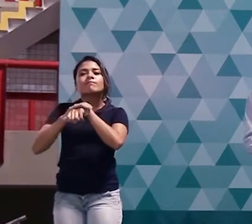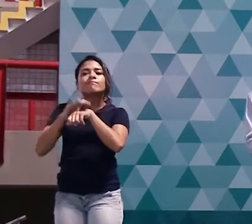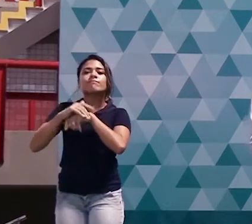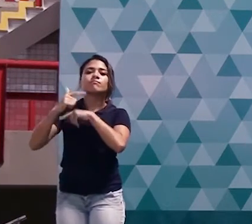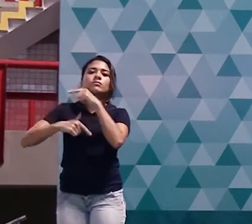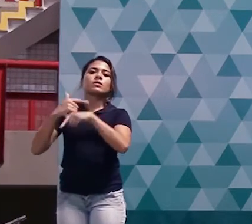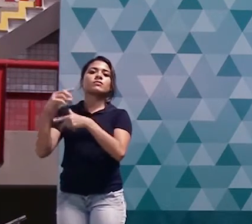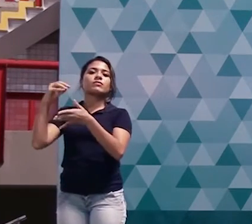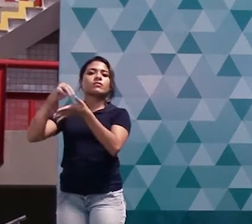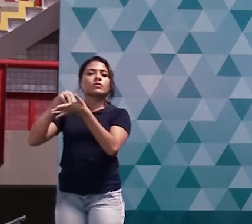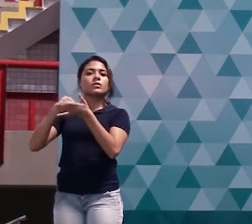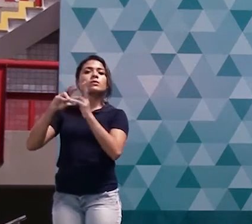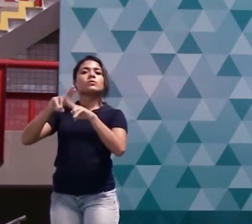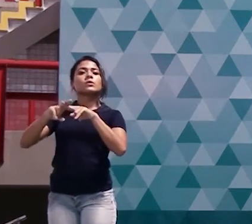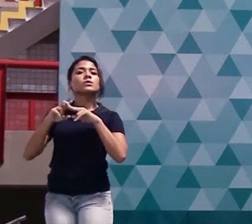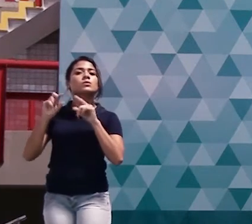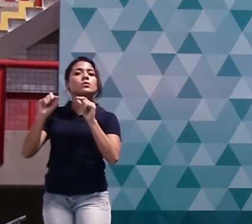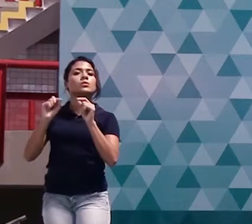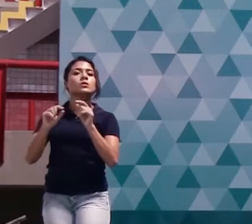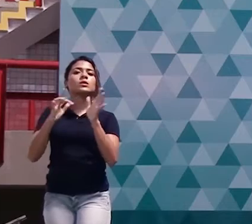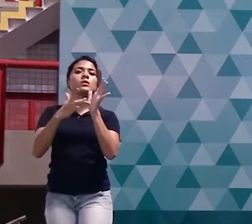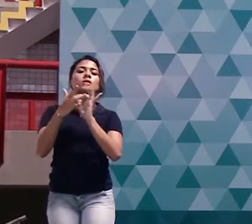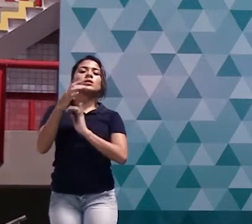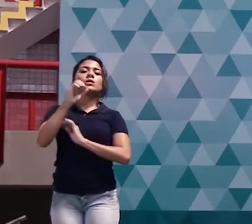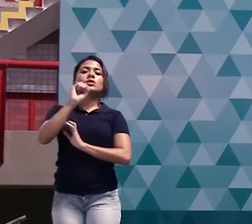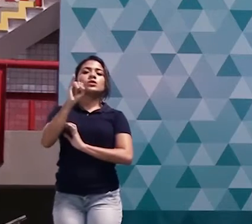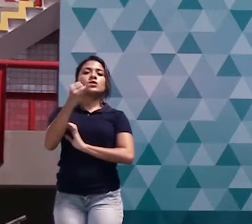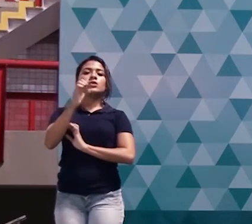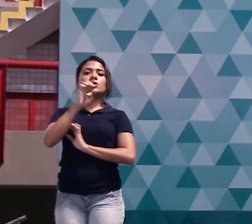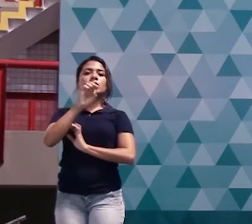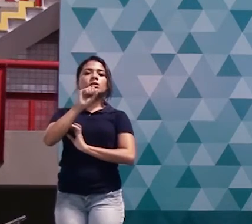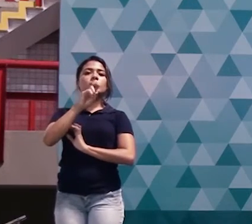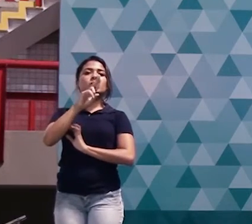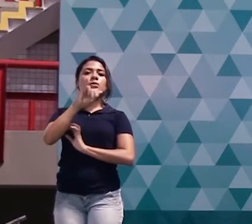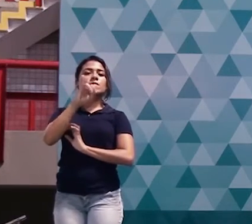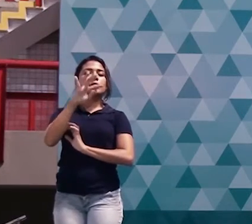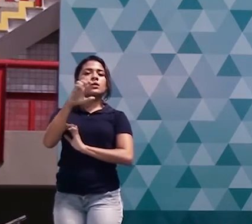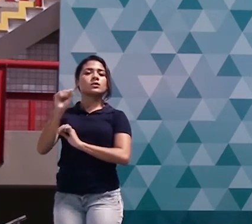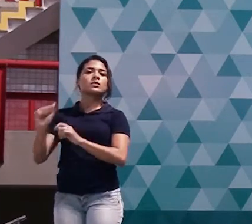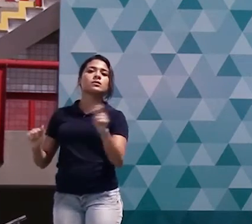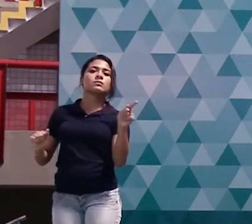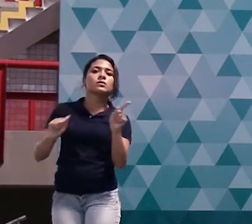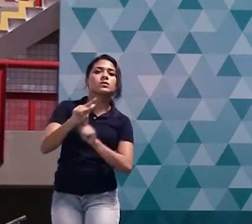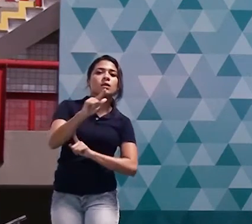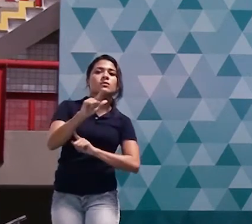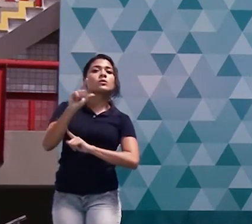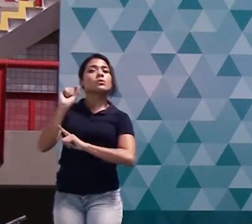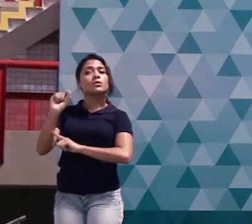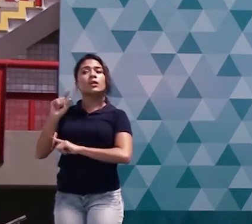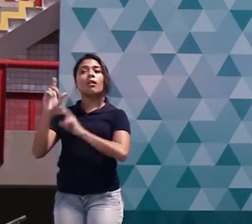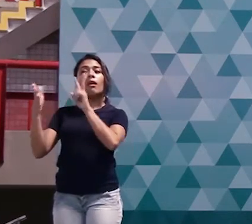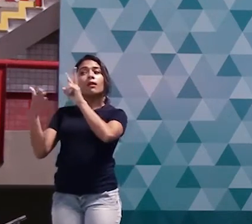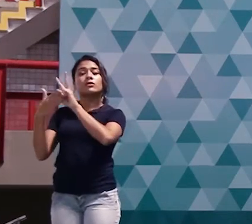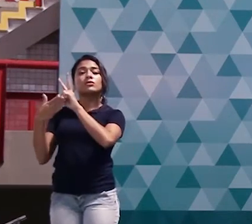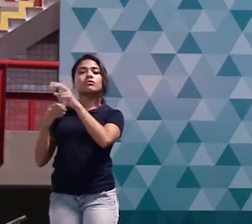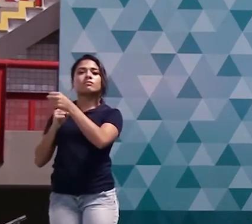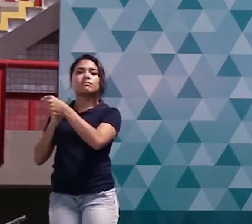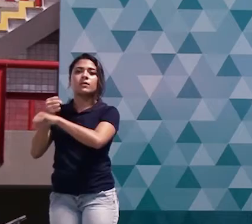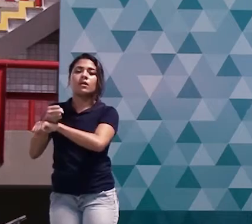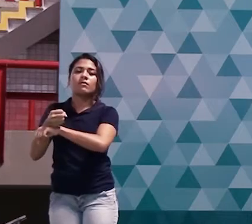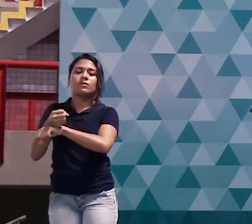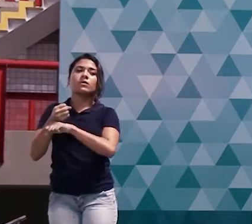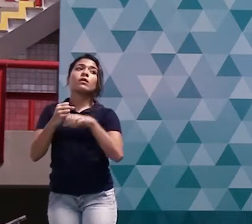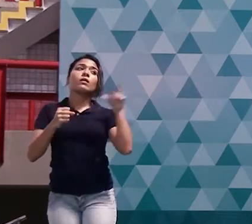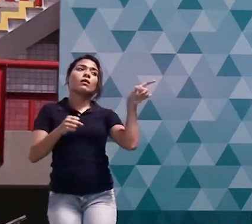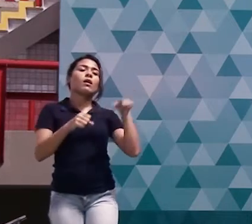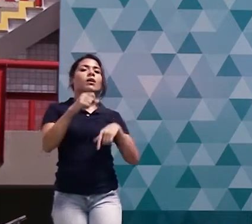latifundiários expulsassem os jesuítas do Maranhão e passassem a escravizar os índios. Quando o rei de Portugal ficou sabendo, o que ele faz? Ele manda as